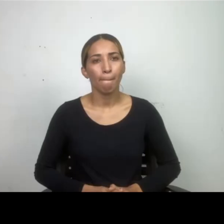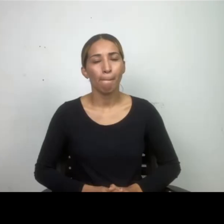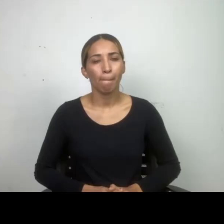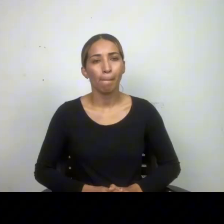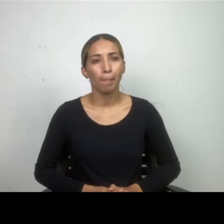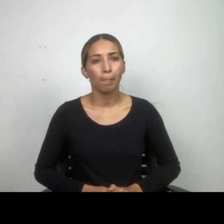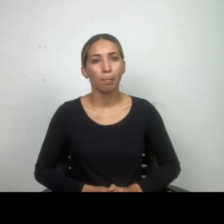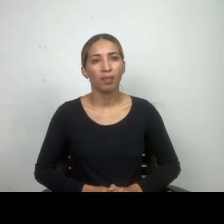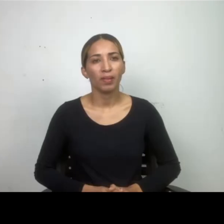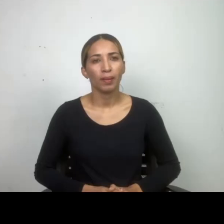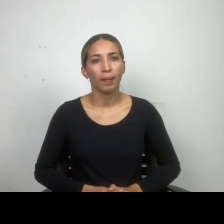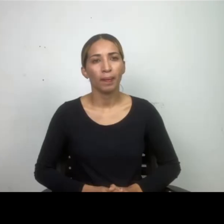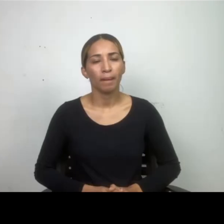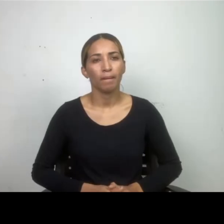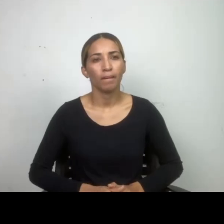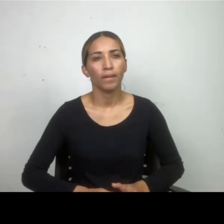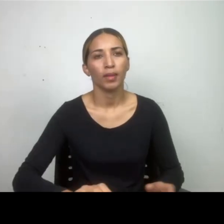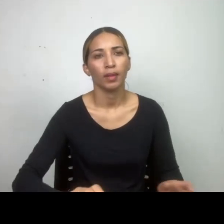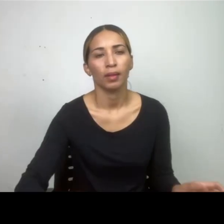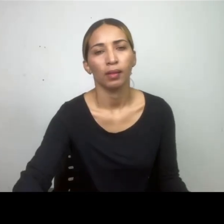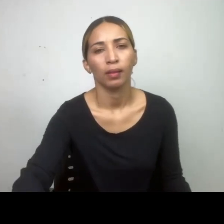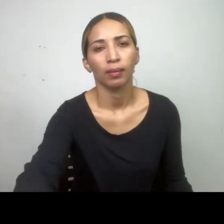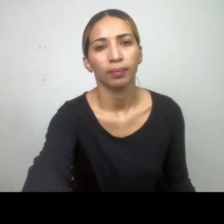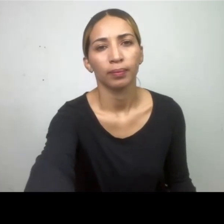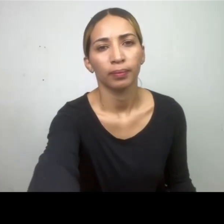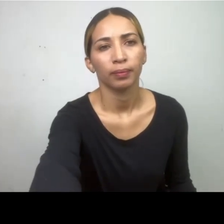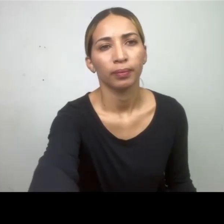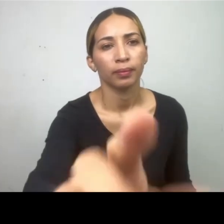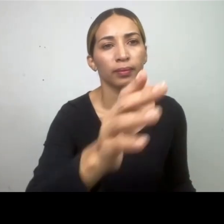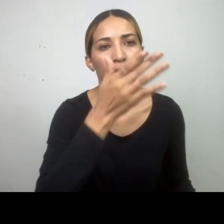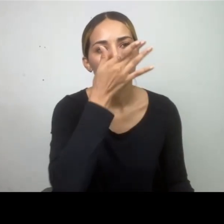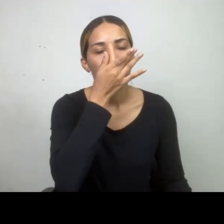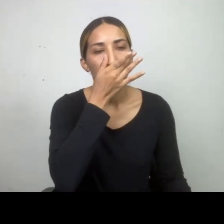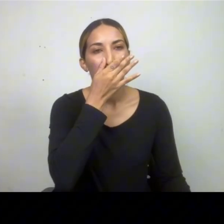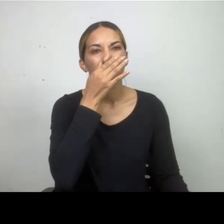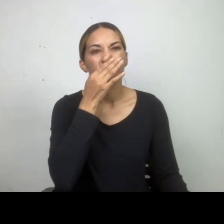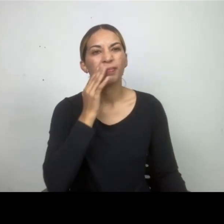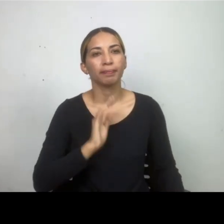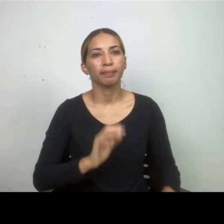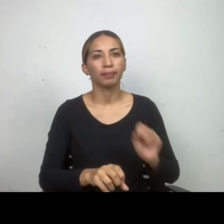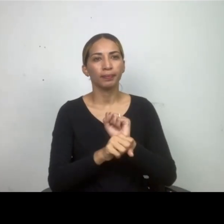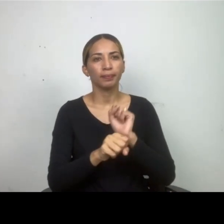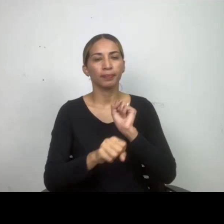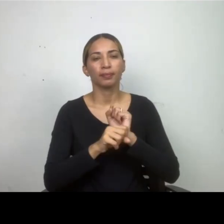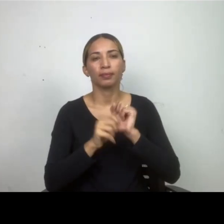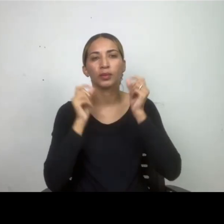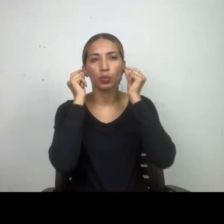provoca a distorção do som. Eu vou tirar eles então, gente. Espera aí, eu vou tirar. Só um minutinho.